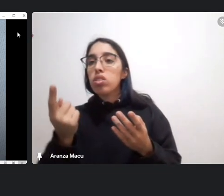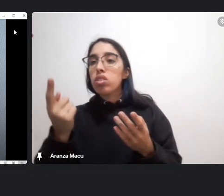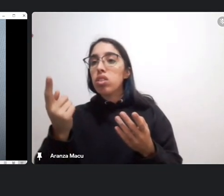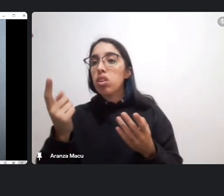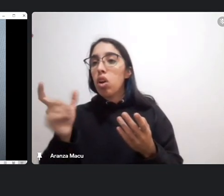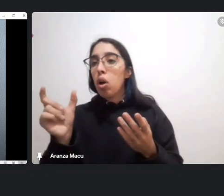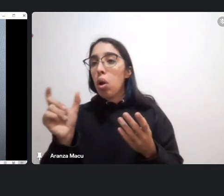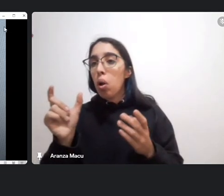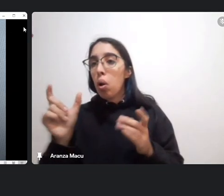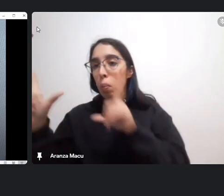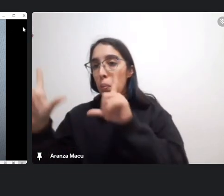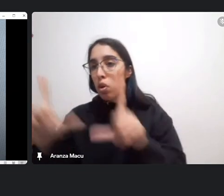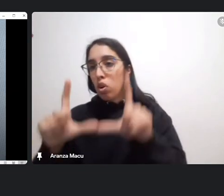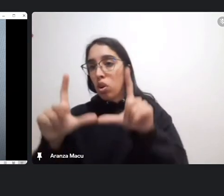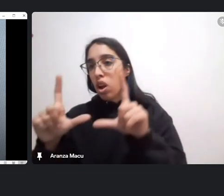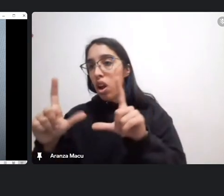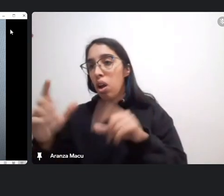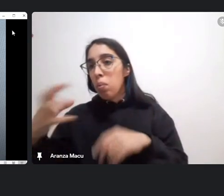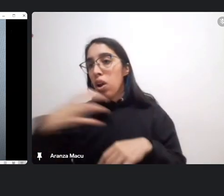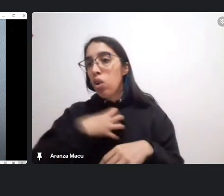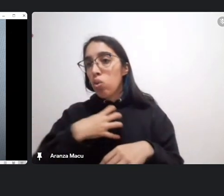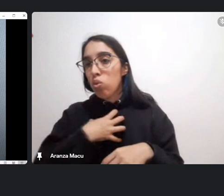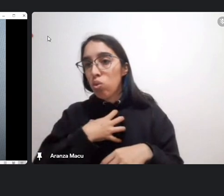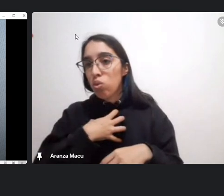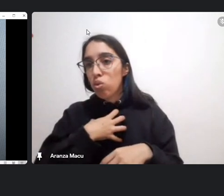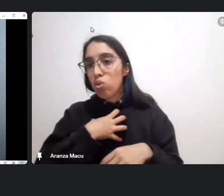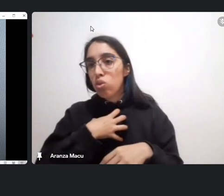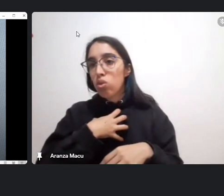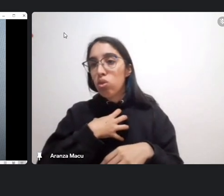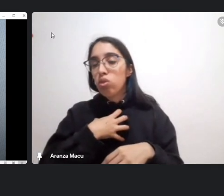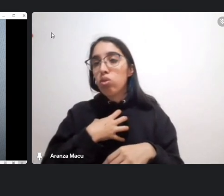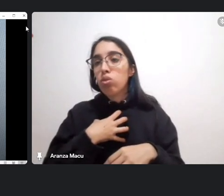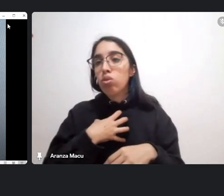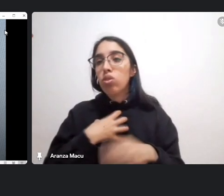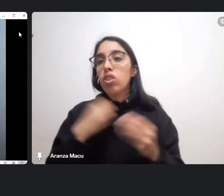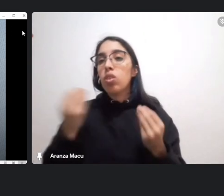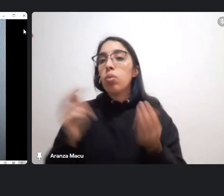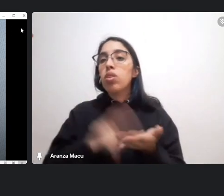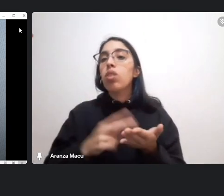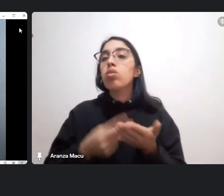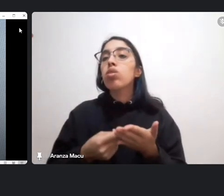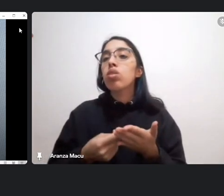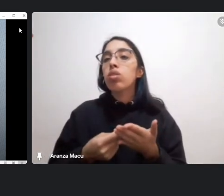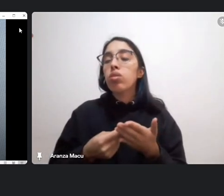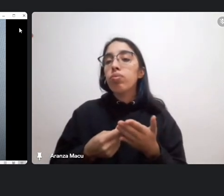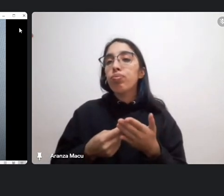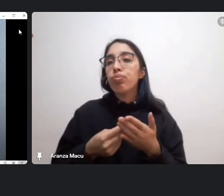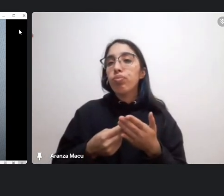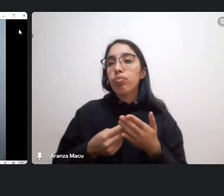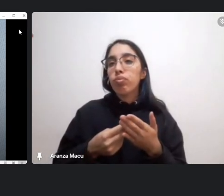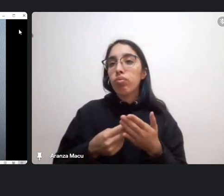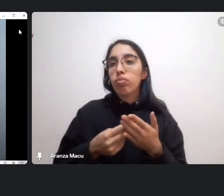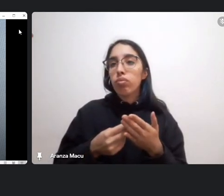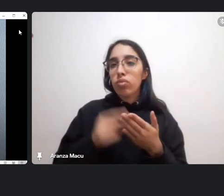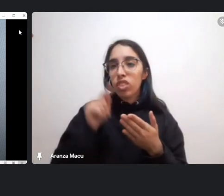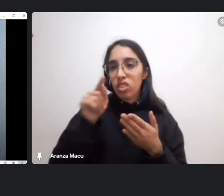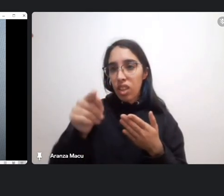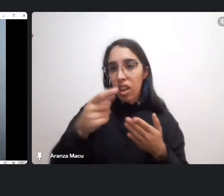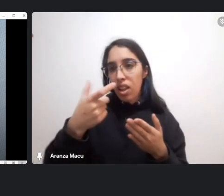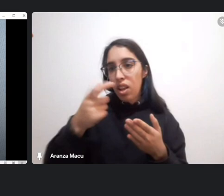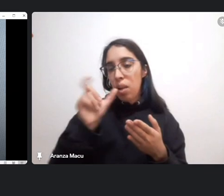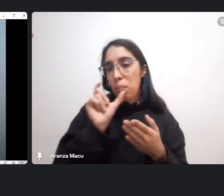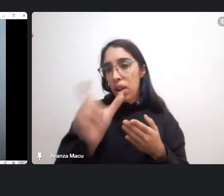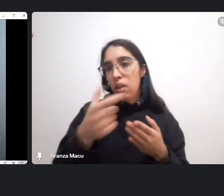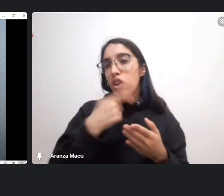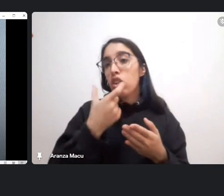de capacitación de programa. Claro, nuevos cursos y programas de capacitación, o sea, premodificador otra vez. En cambio